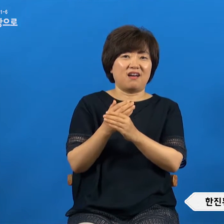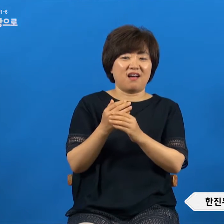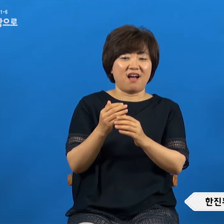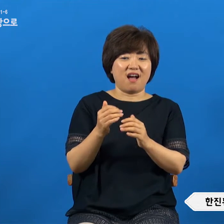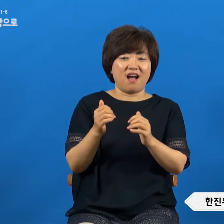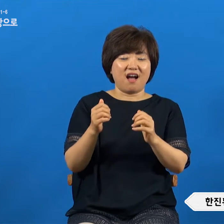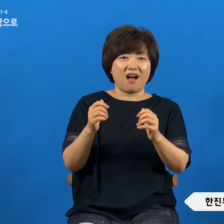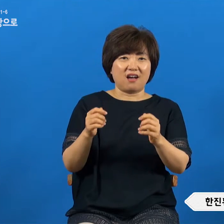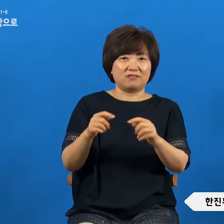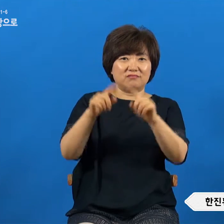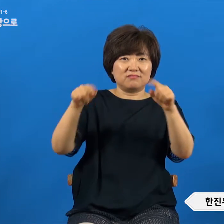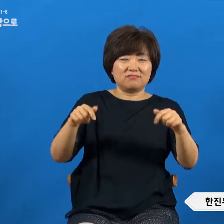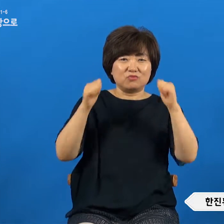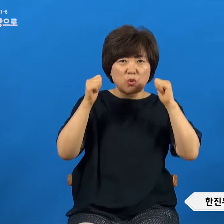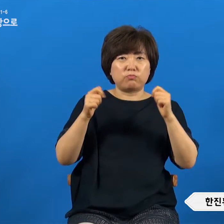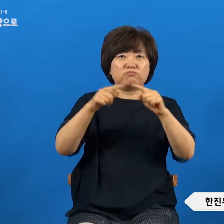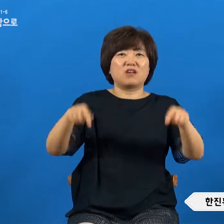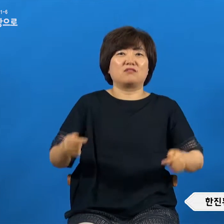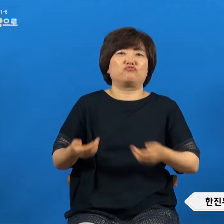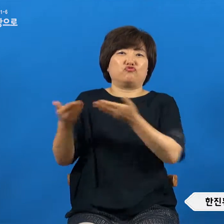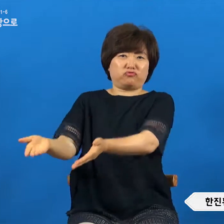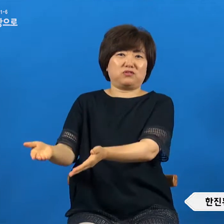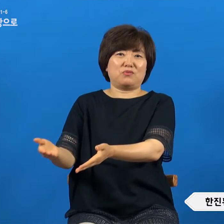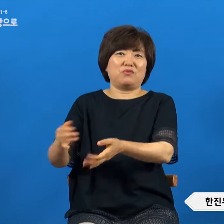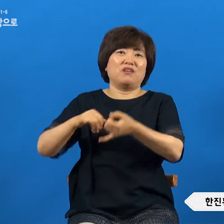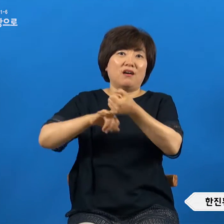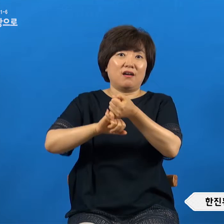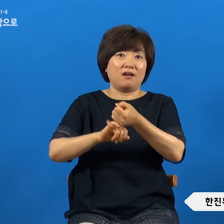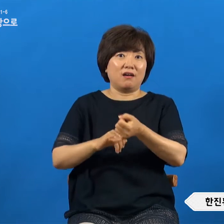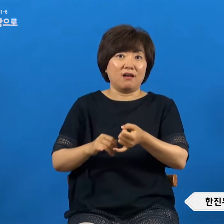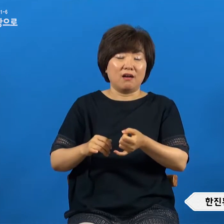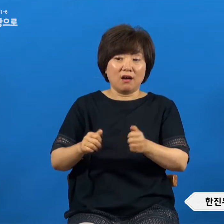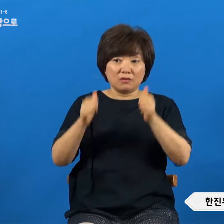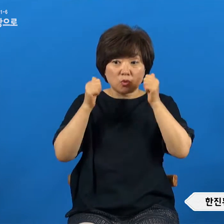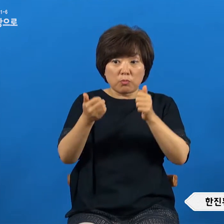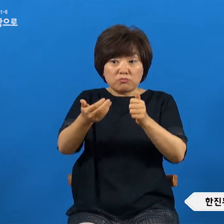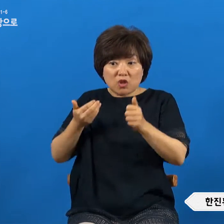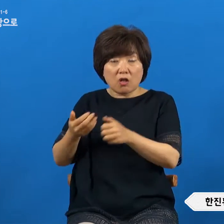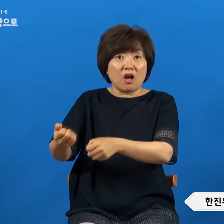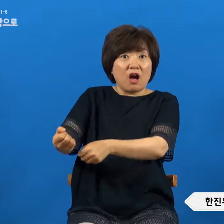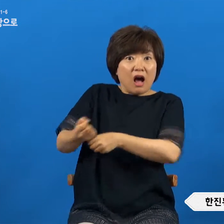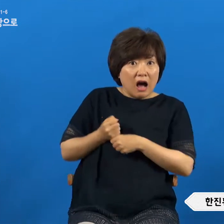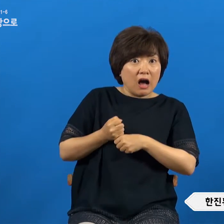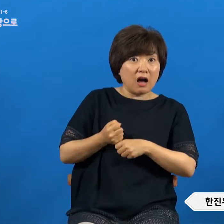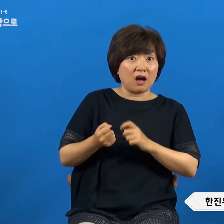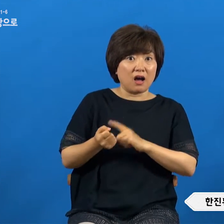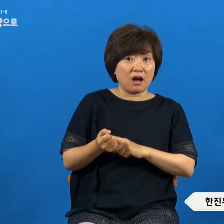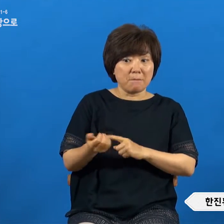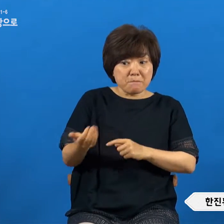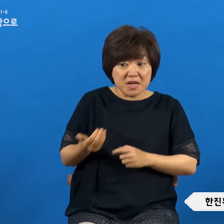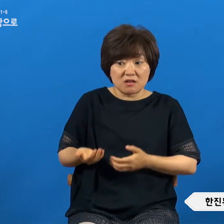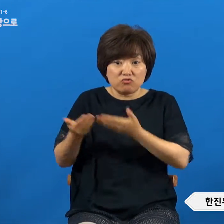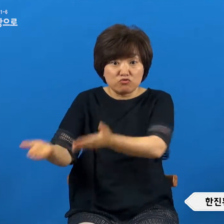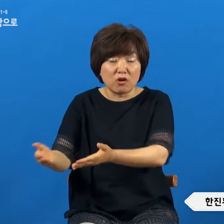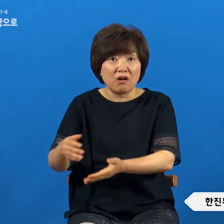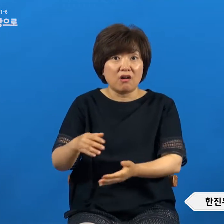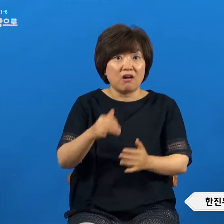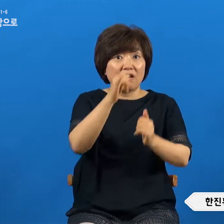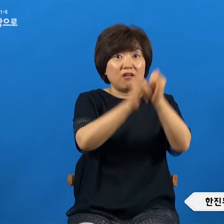했습니다. 졸업식 이전에 미리 박사학위를 받은 사람은 그 학교 생긴 이래로